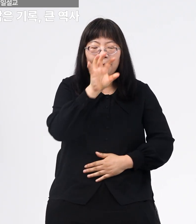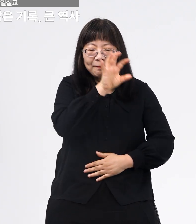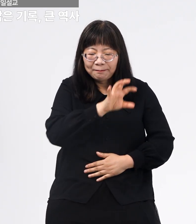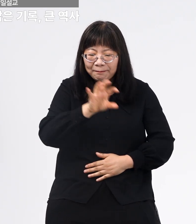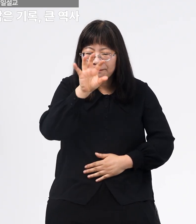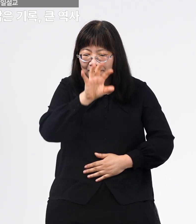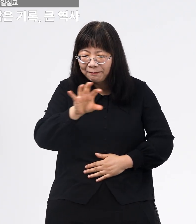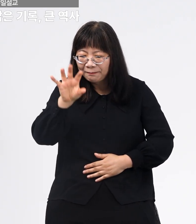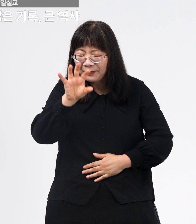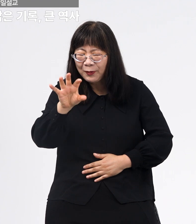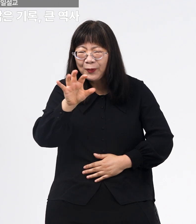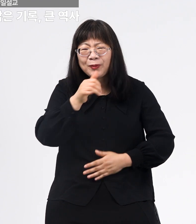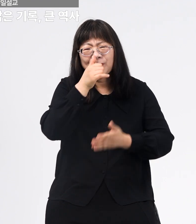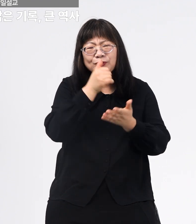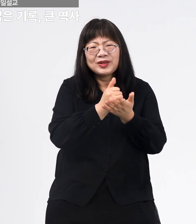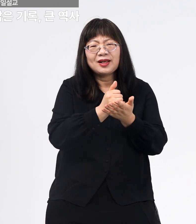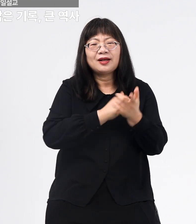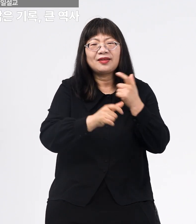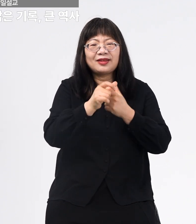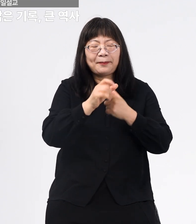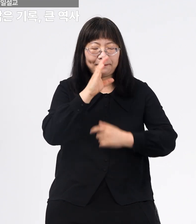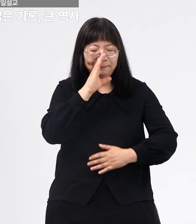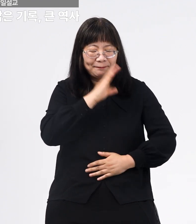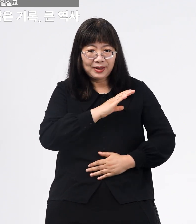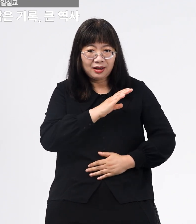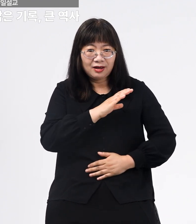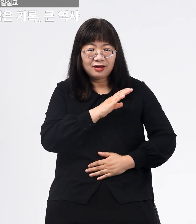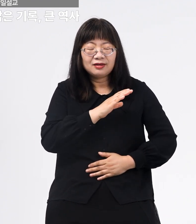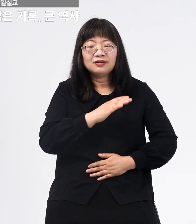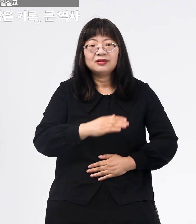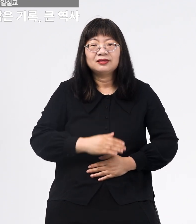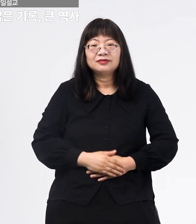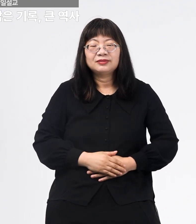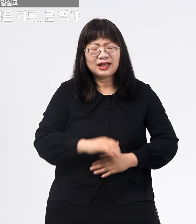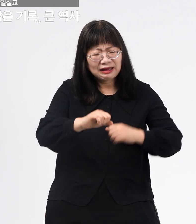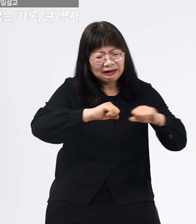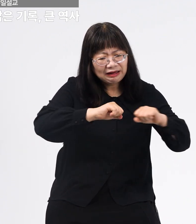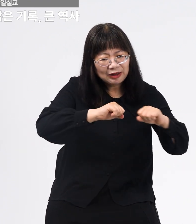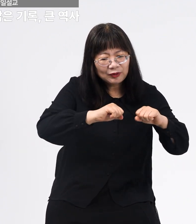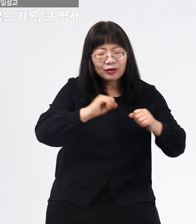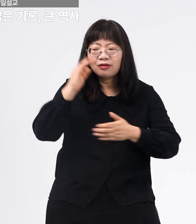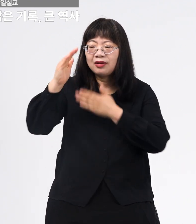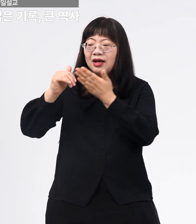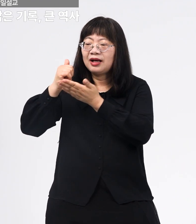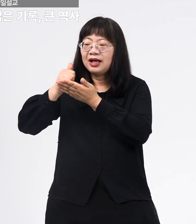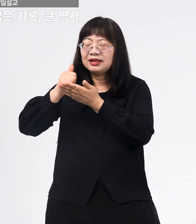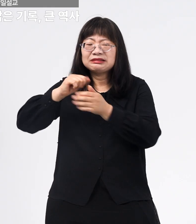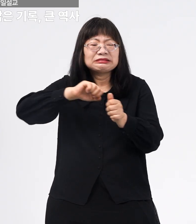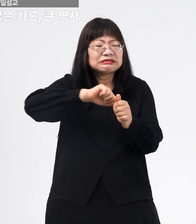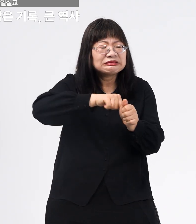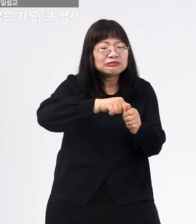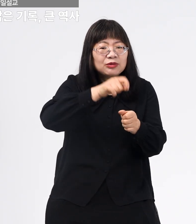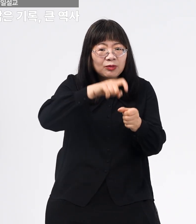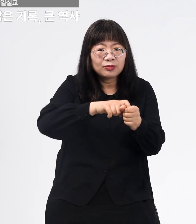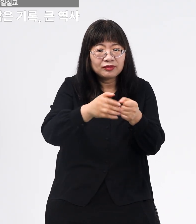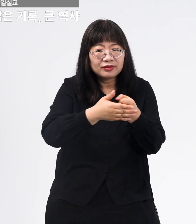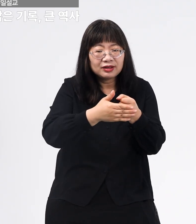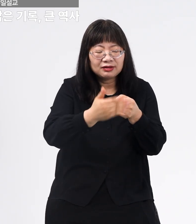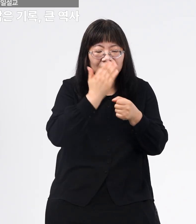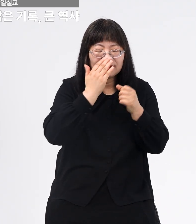깊은 죄악에 빠지게 되고 하나님이 이들을 또 징벌하기 위해서